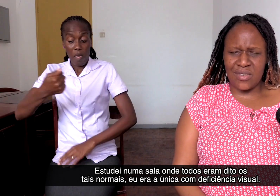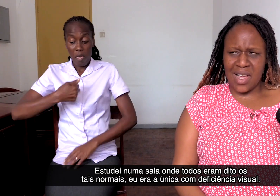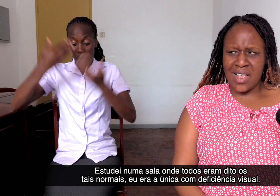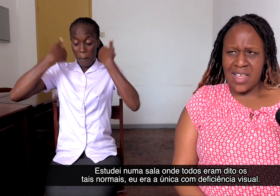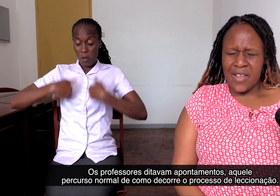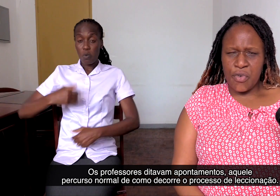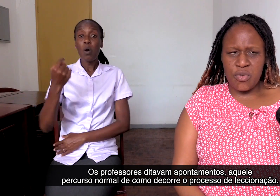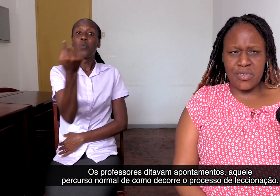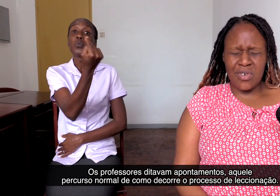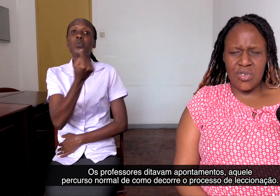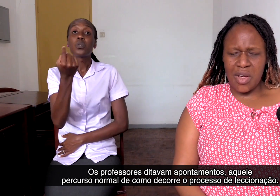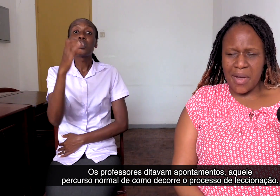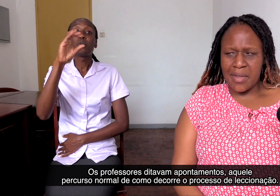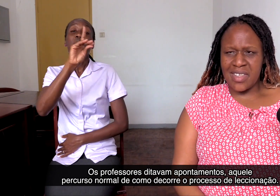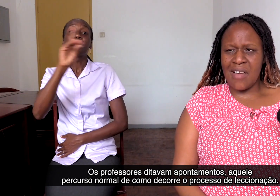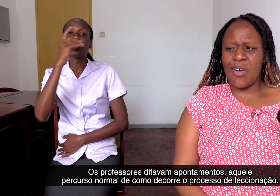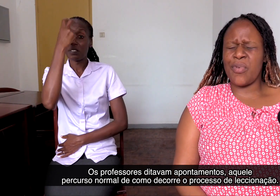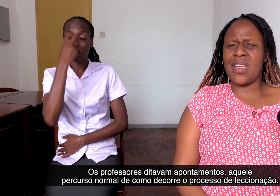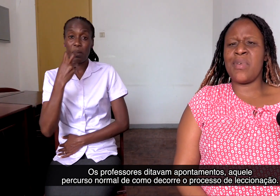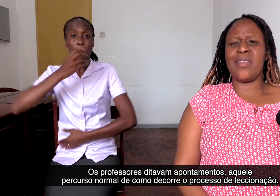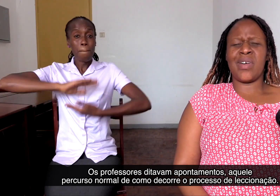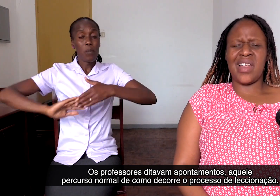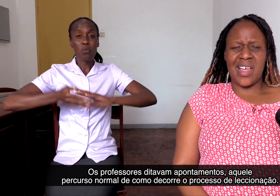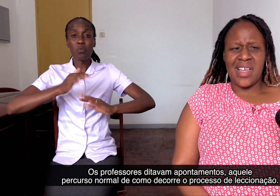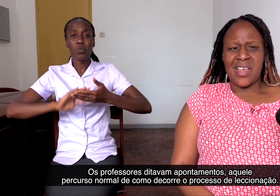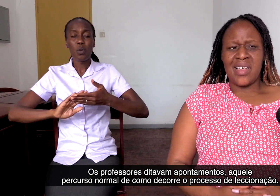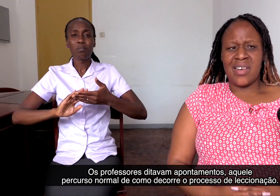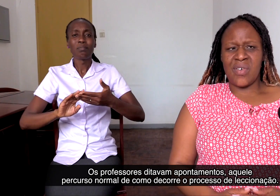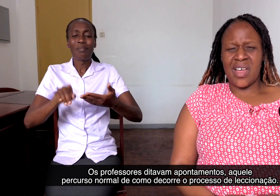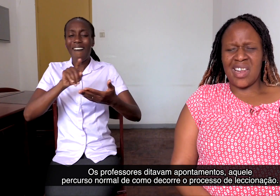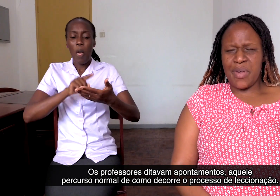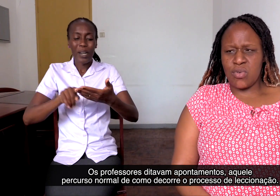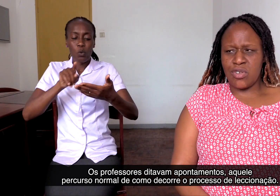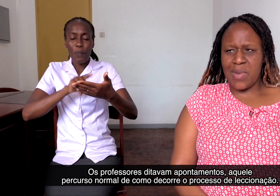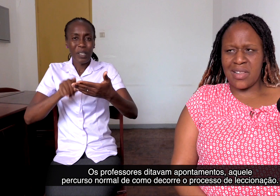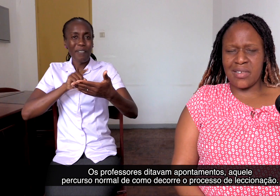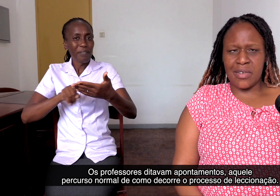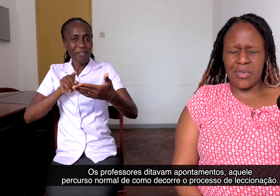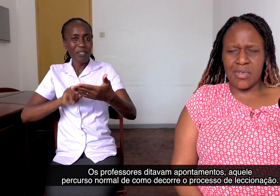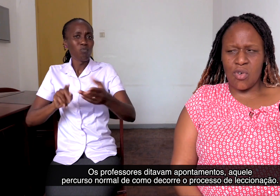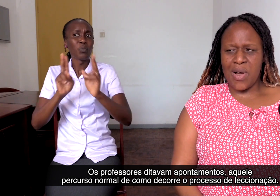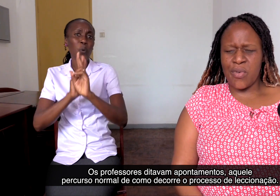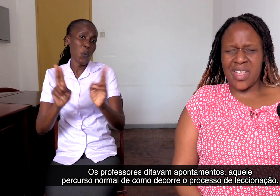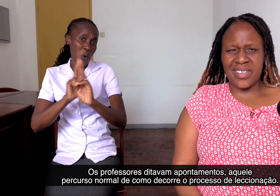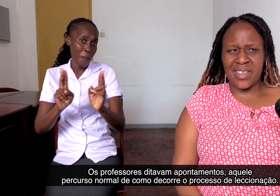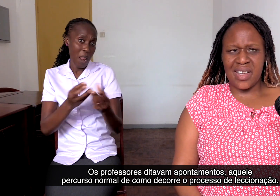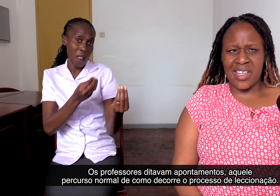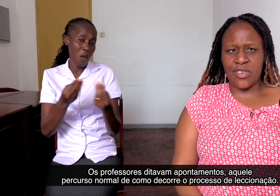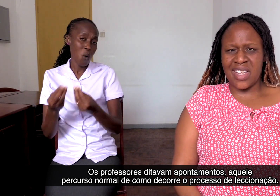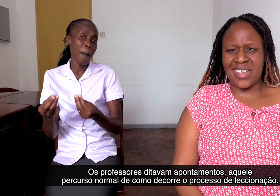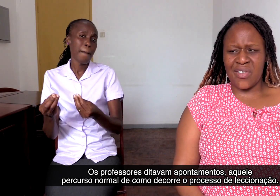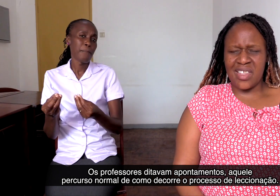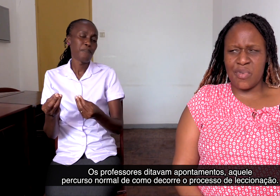deficiência visual. E os professores ditavam apontamento, aquele percurso normal de como acontece